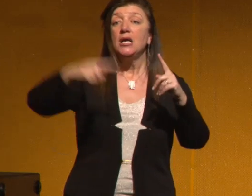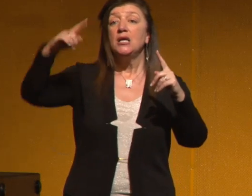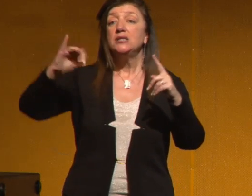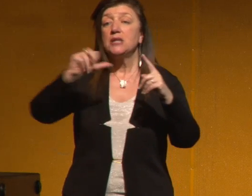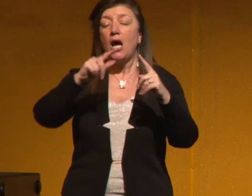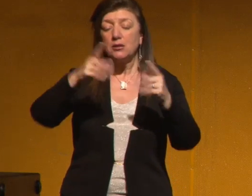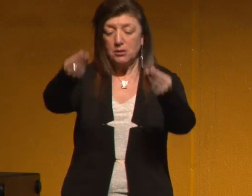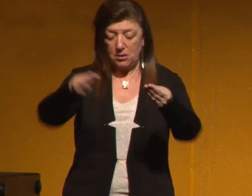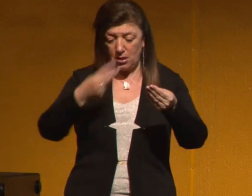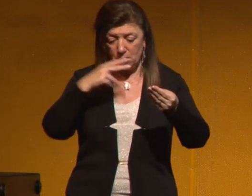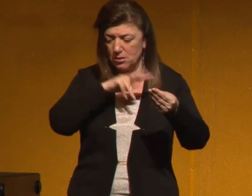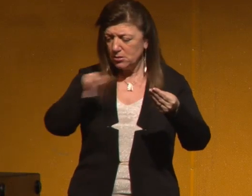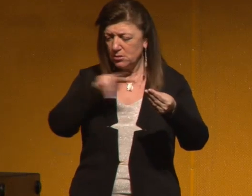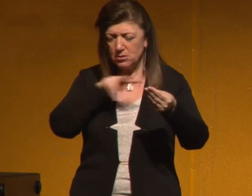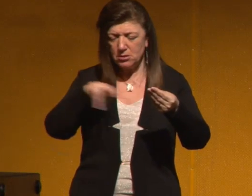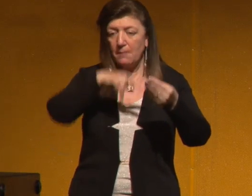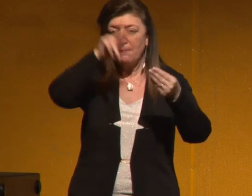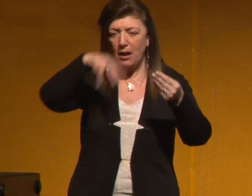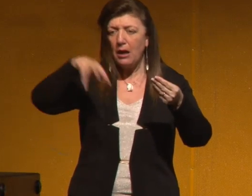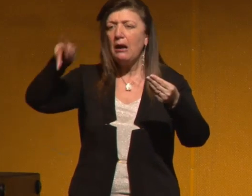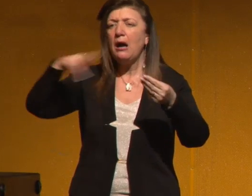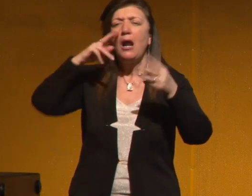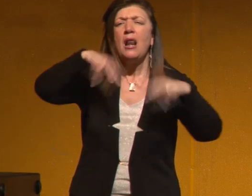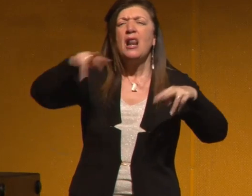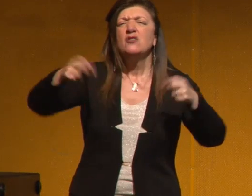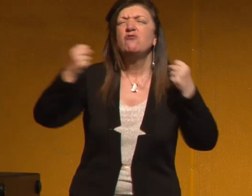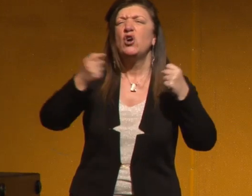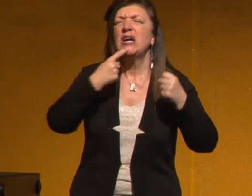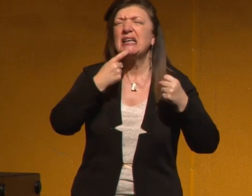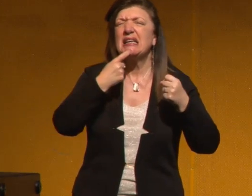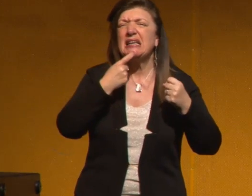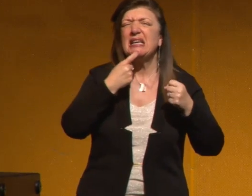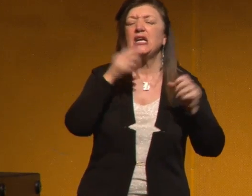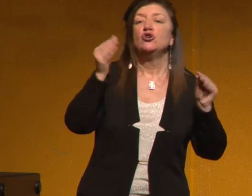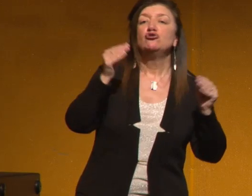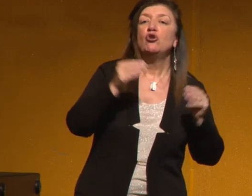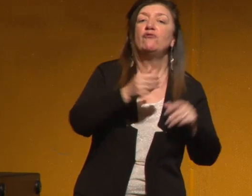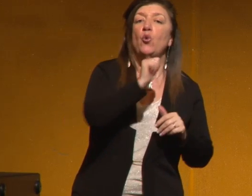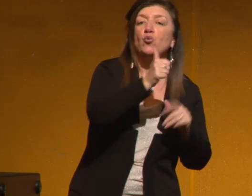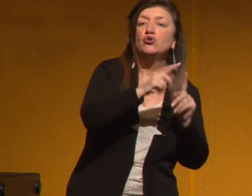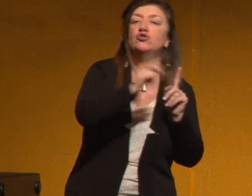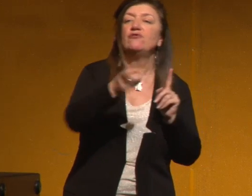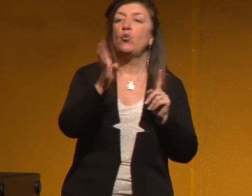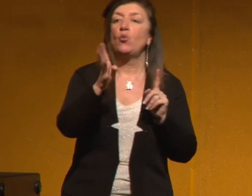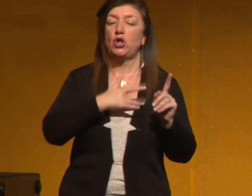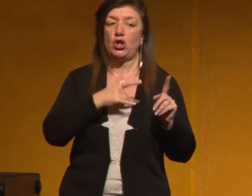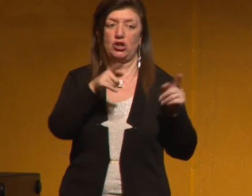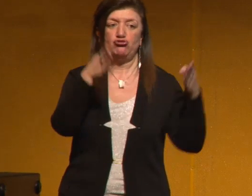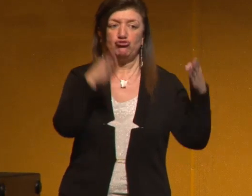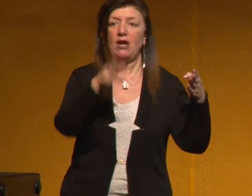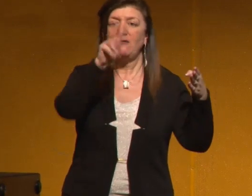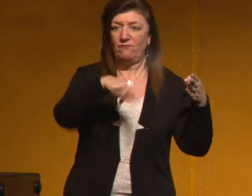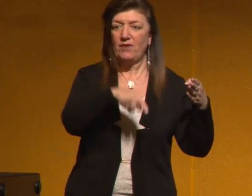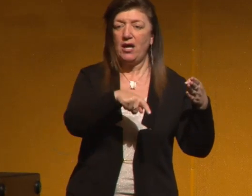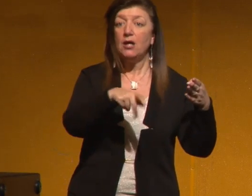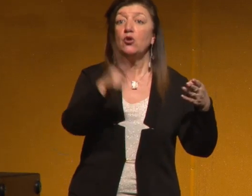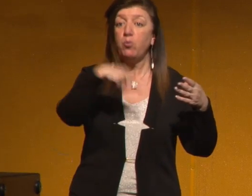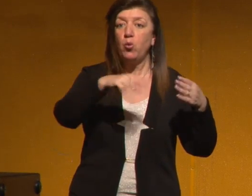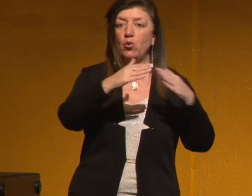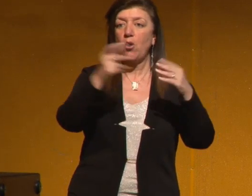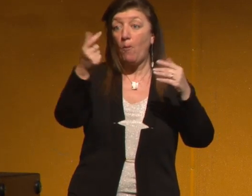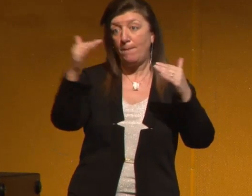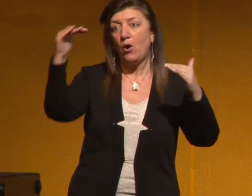così dire più forti sono le ragazze e ragazzi tra gli 11 e 14 anni è vero anche loro hanno registrato un calo ma nel